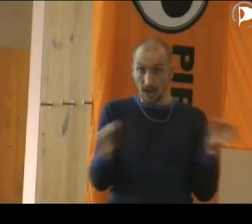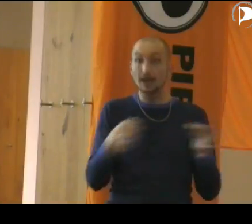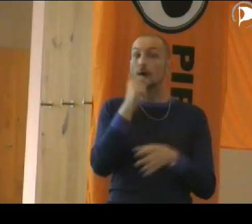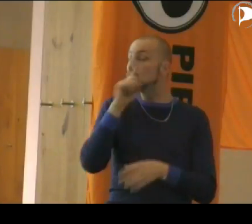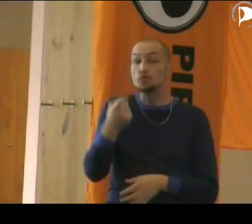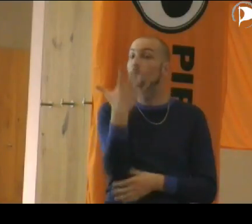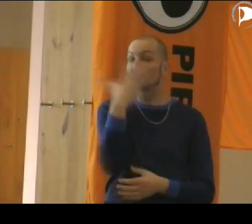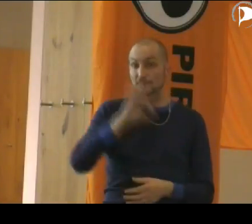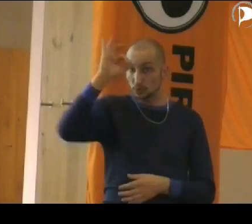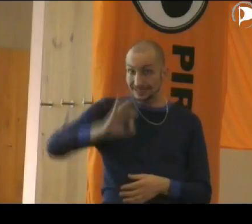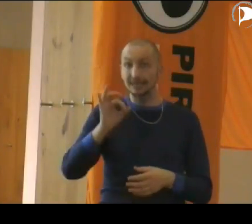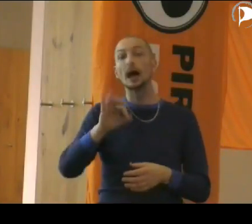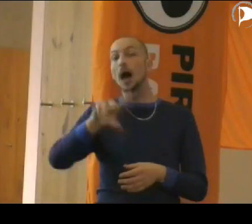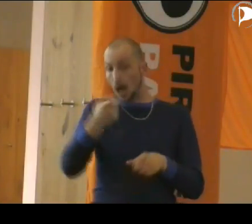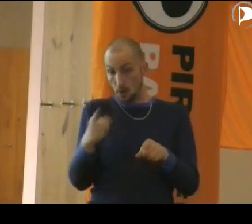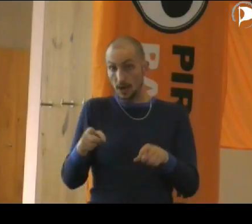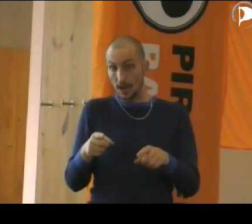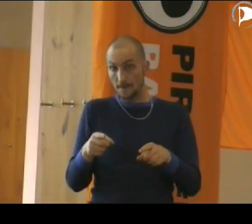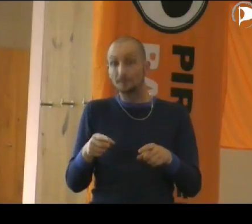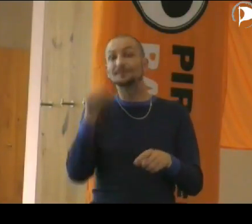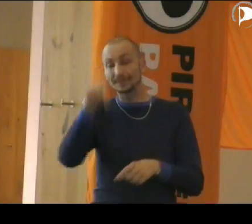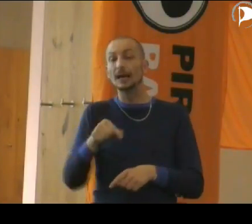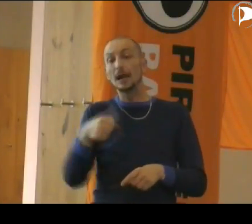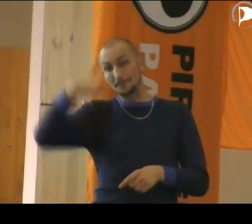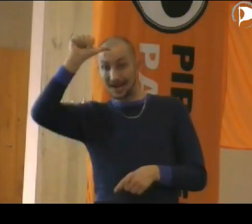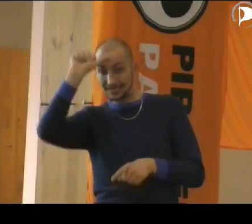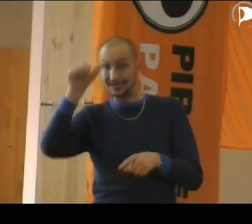das ergebnis und der dienste erreichen oder sogar zu übertreffen